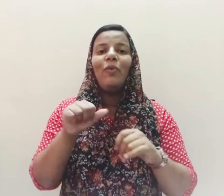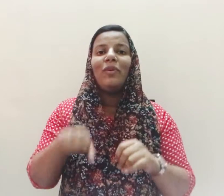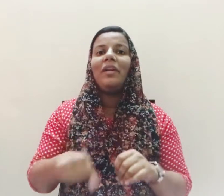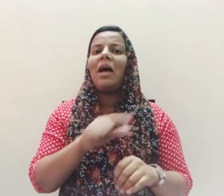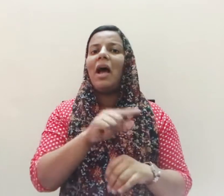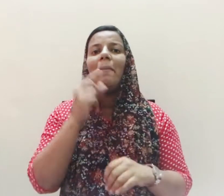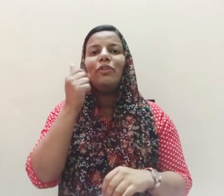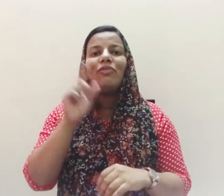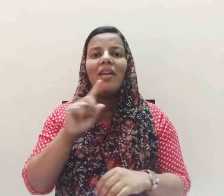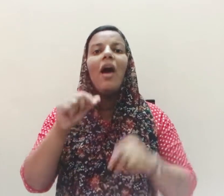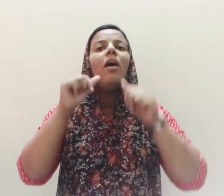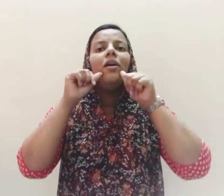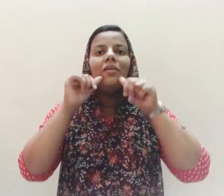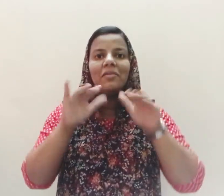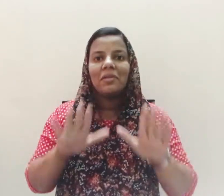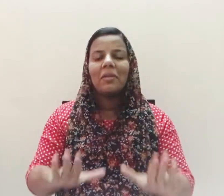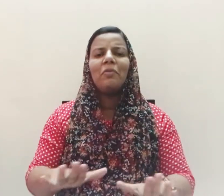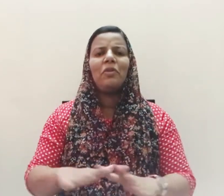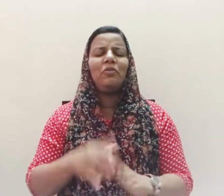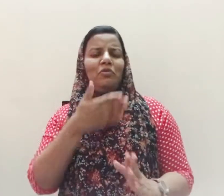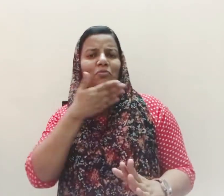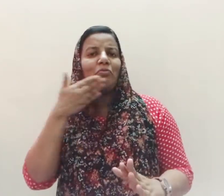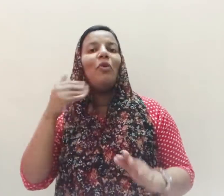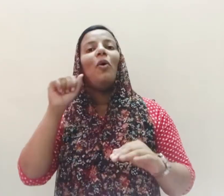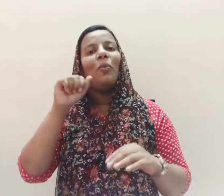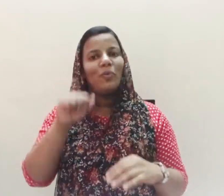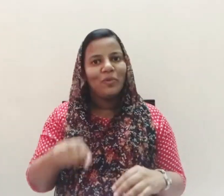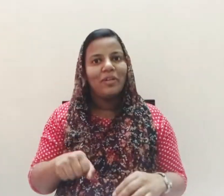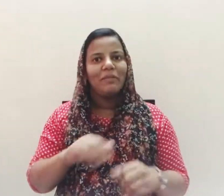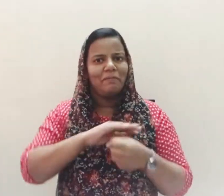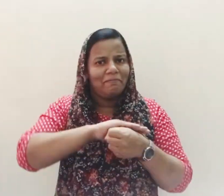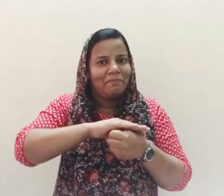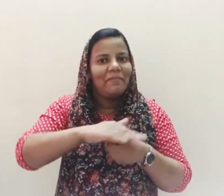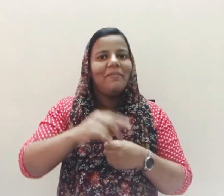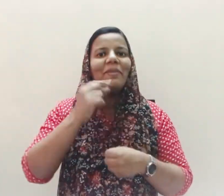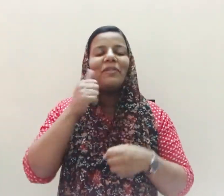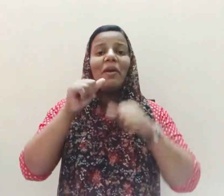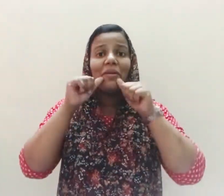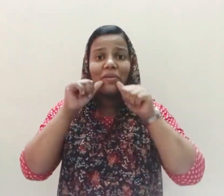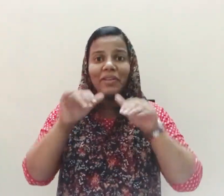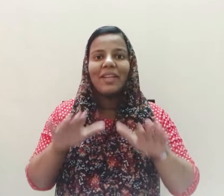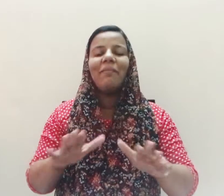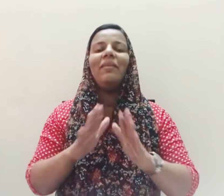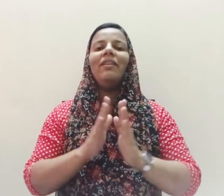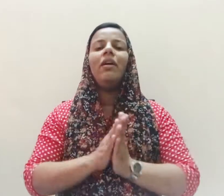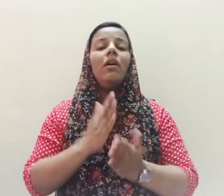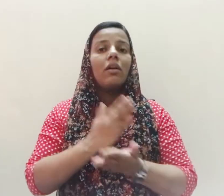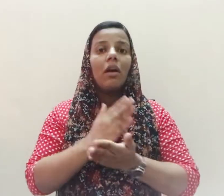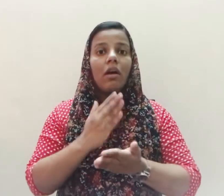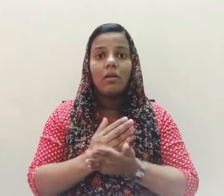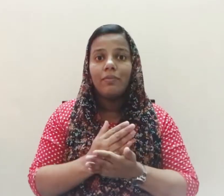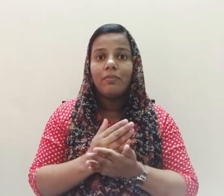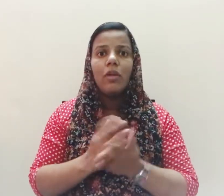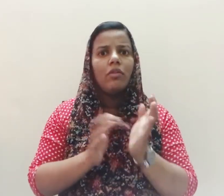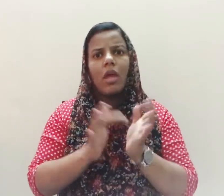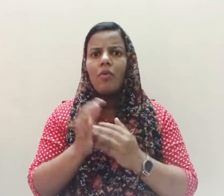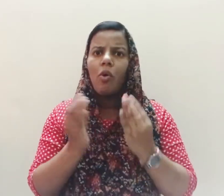സക്സസ്ഫുള്ളാണ്, ജോസഫ് പ്രോസ്പെറസ് ആണ്, അഭിവൃദ്ധി ഉള്ളവനാണ്, നിറവുള്ളവനാണ്, അനുഗ്രഹിക്കപ്പെട്ടവൻ. ഉള്ളവനാണ്. കാരണം എന്നാ, ദൈവമുണ്ടോ